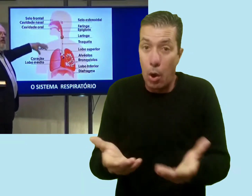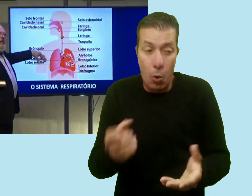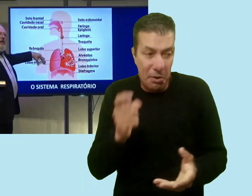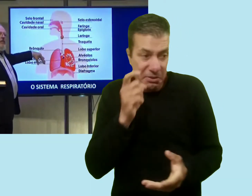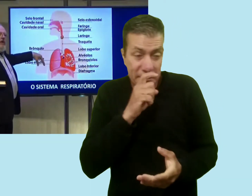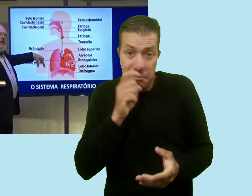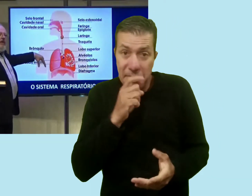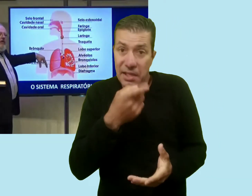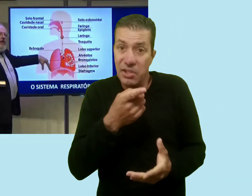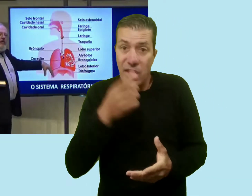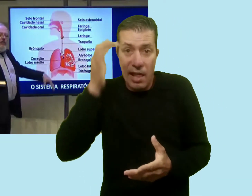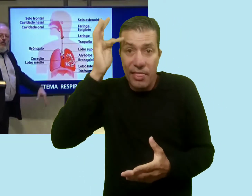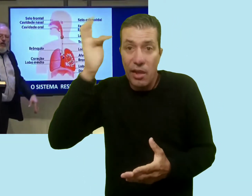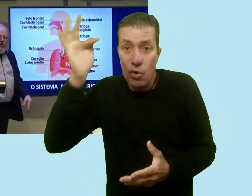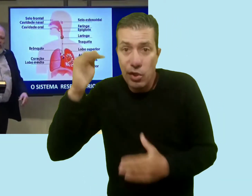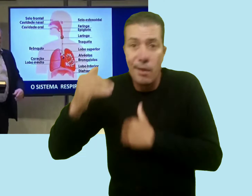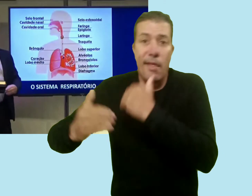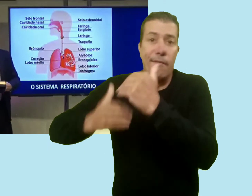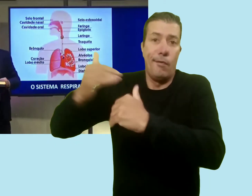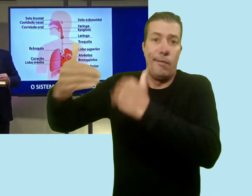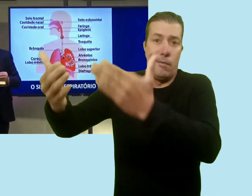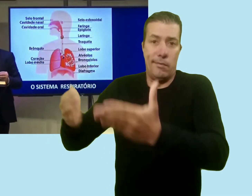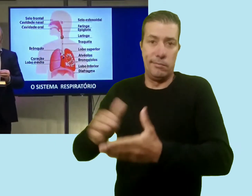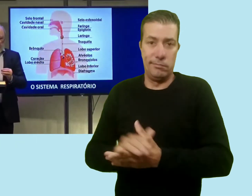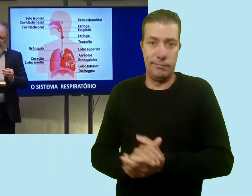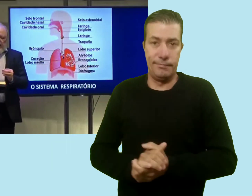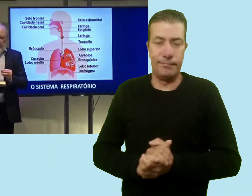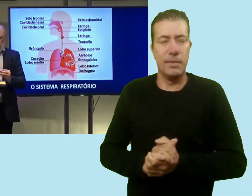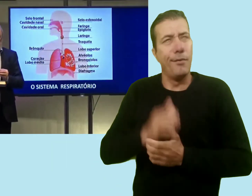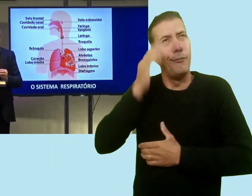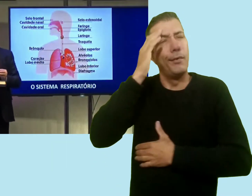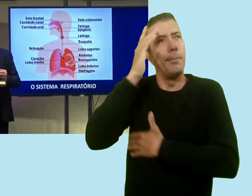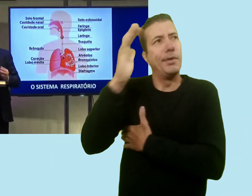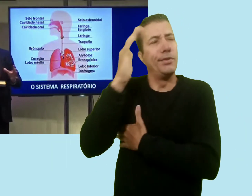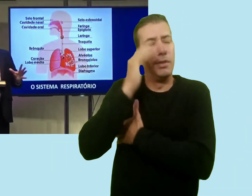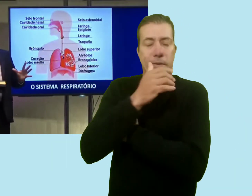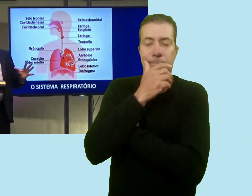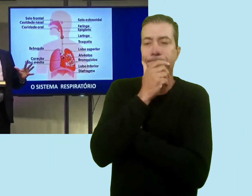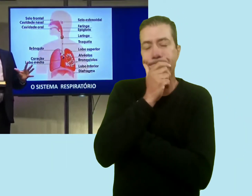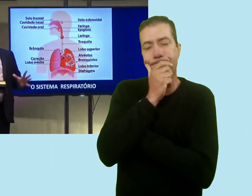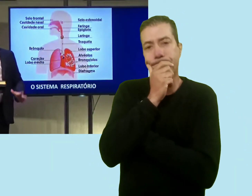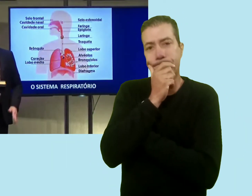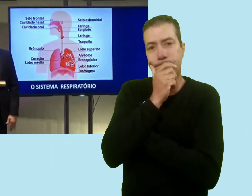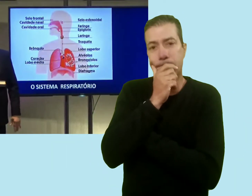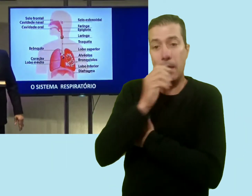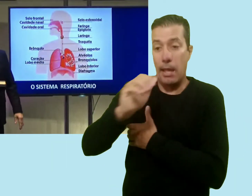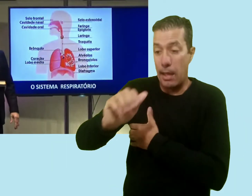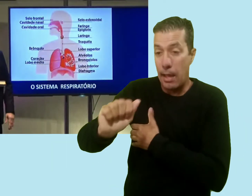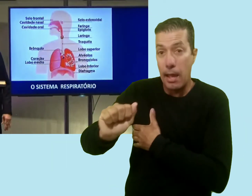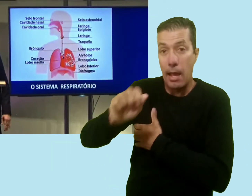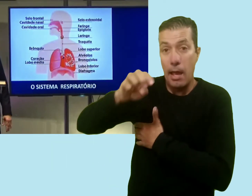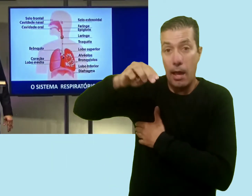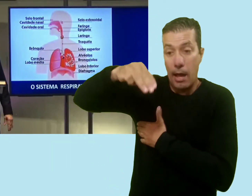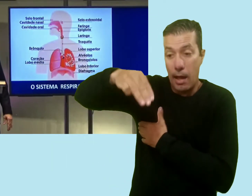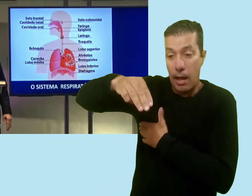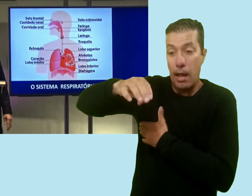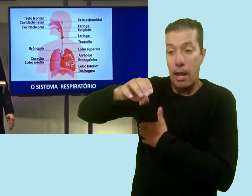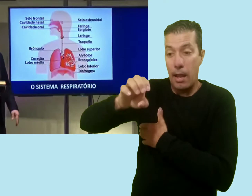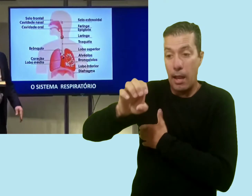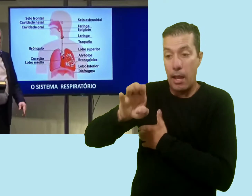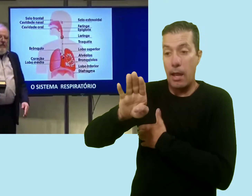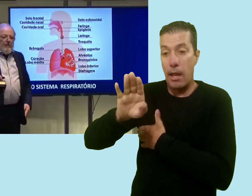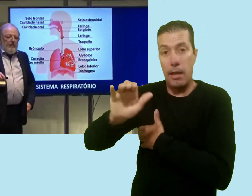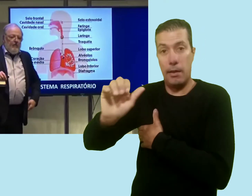ele desmente a própria teoria da evolução, que diz assim, eu fico imaginando assim, gente, ó, uma